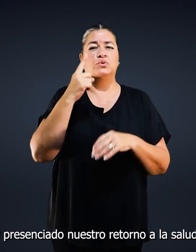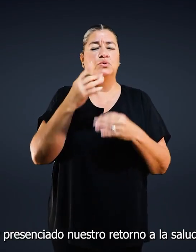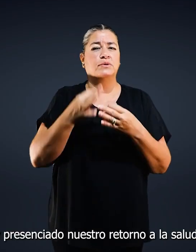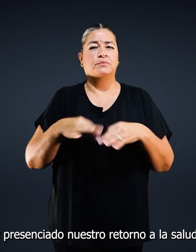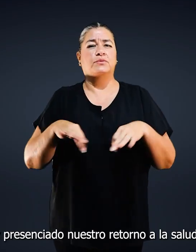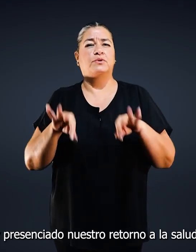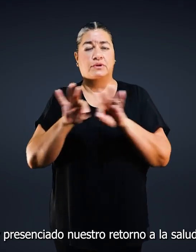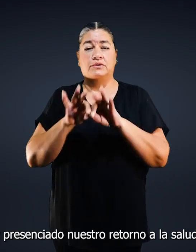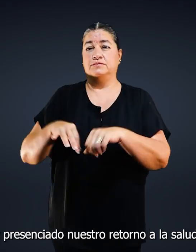retorno a la salud.